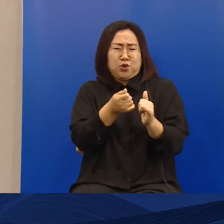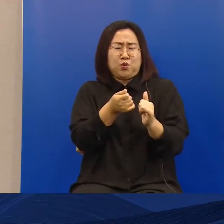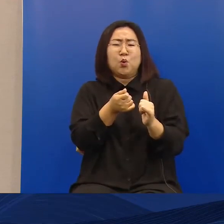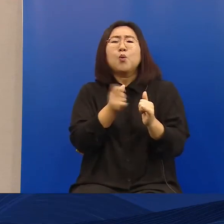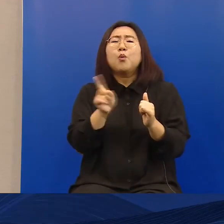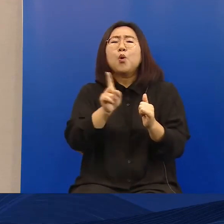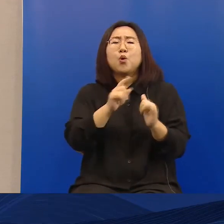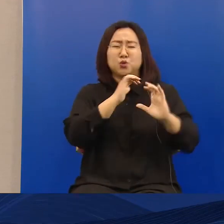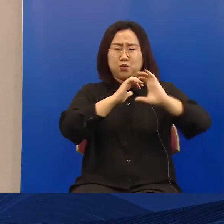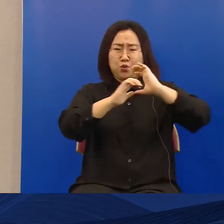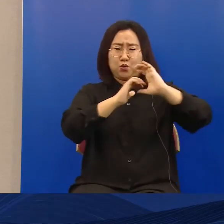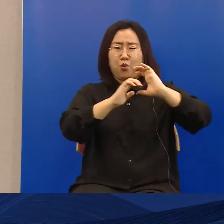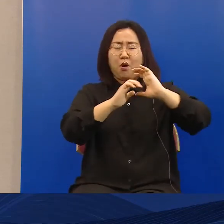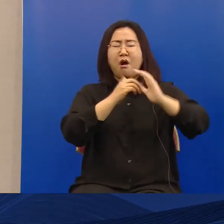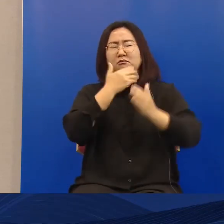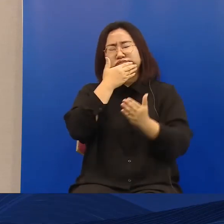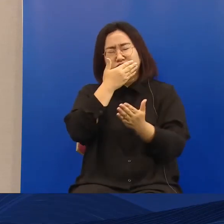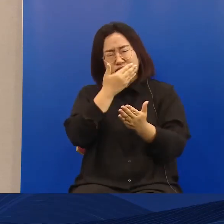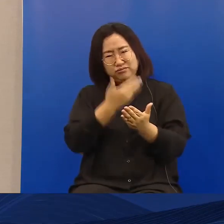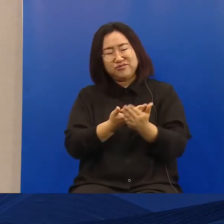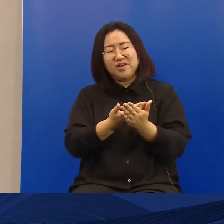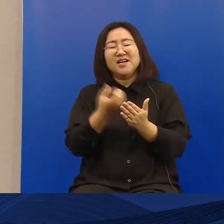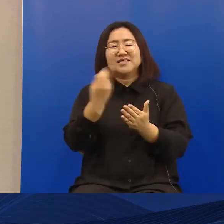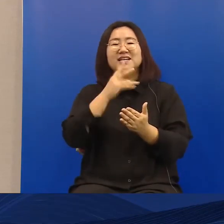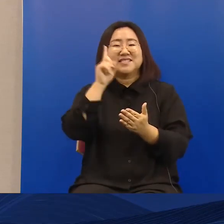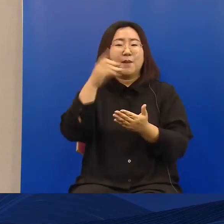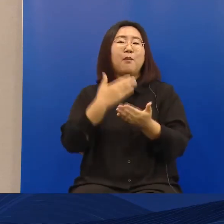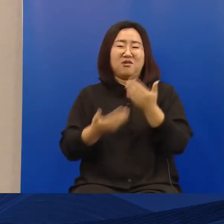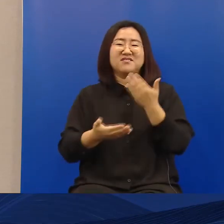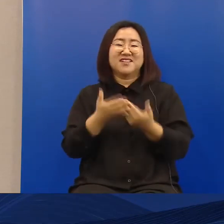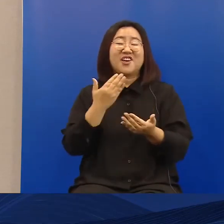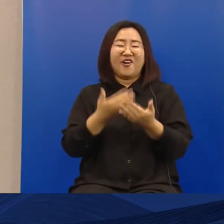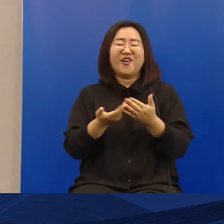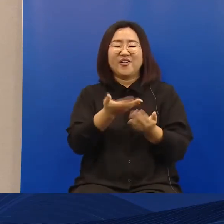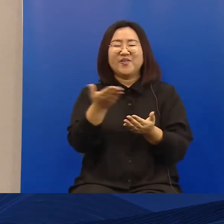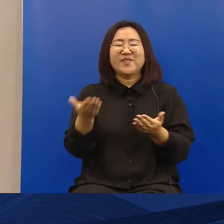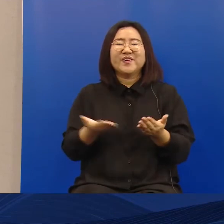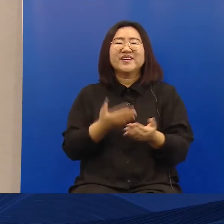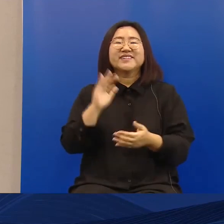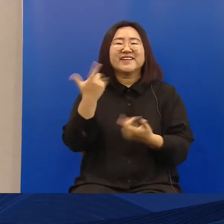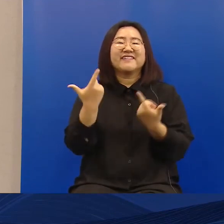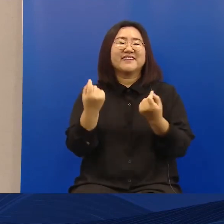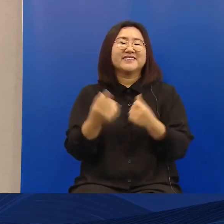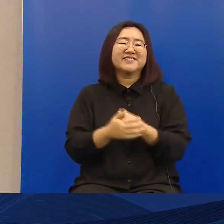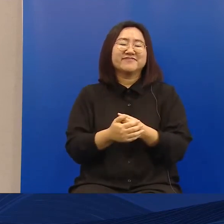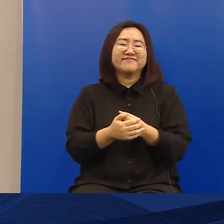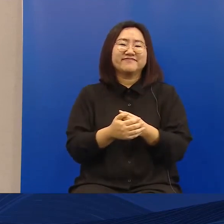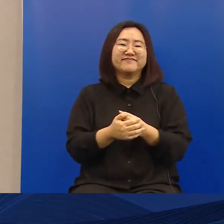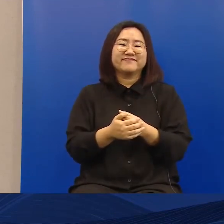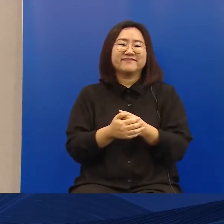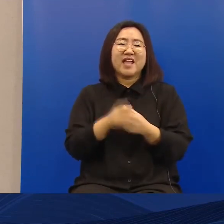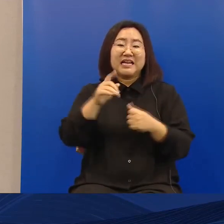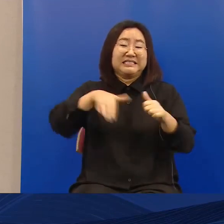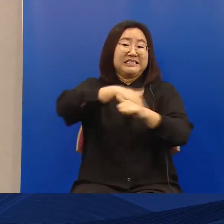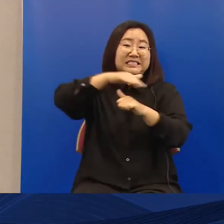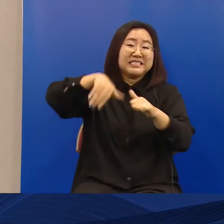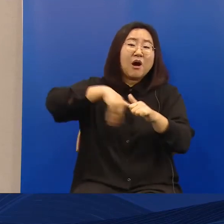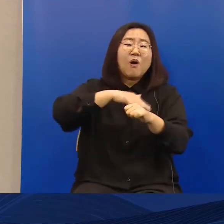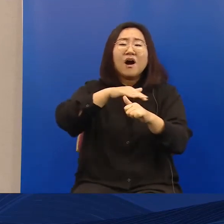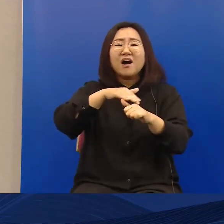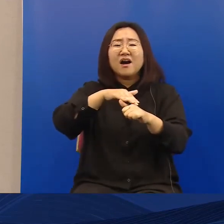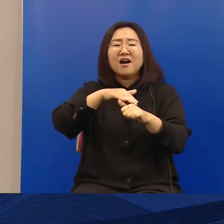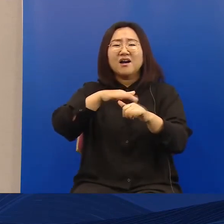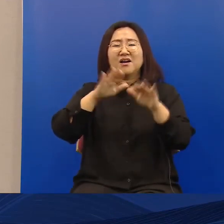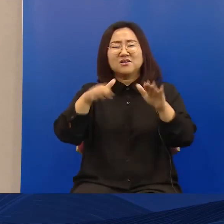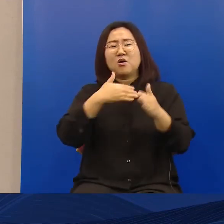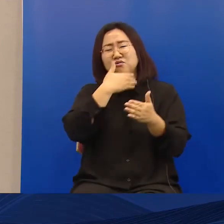단위의 소통, 얼마나 중요한지 한 번 더 실감할 수 있는 그런 하루가 된 것 같습니다. 아마 그 상황